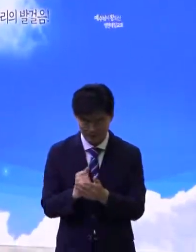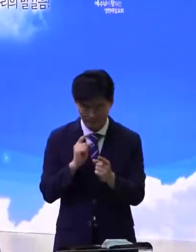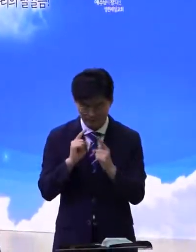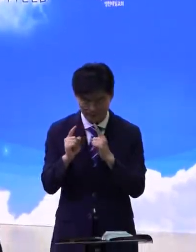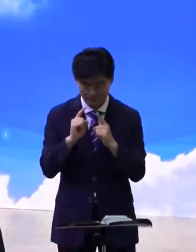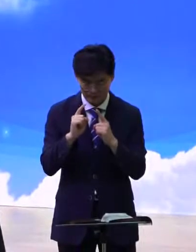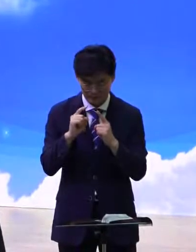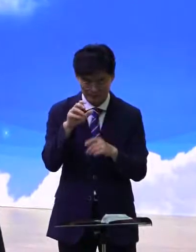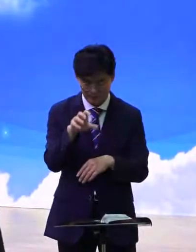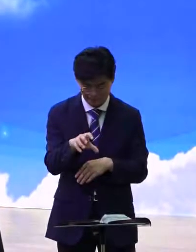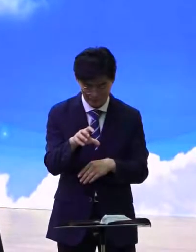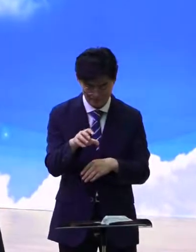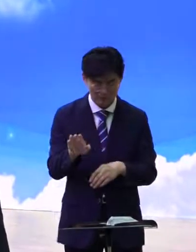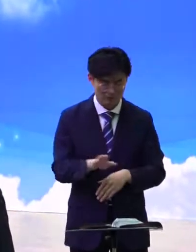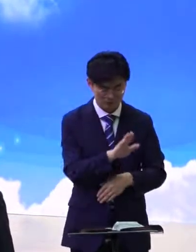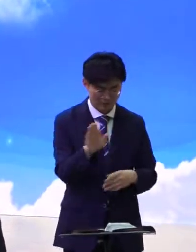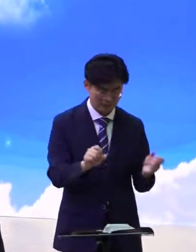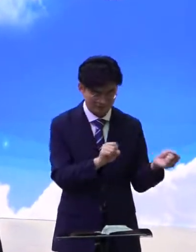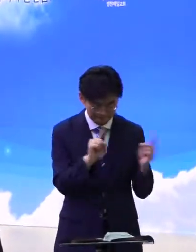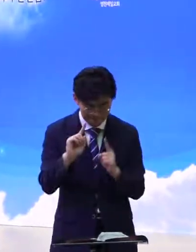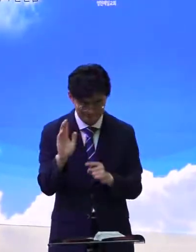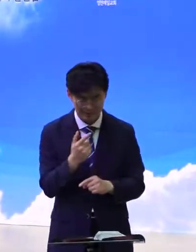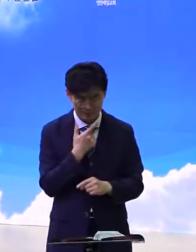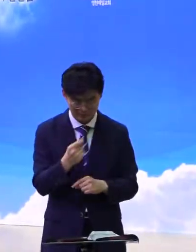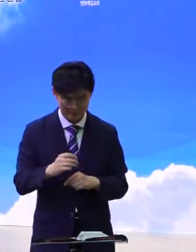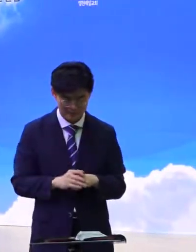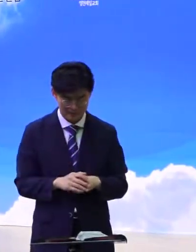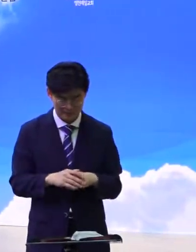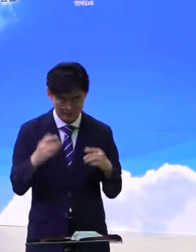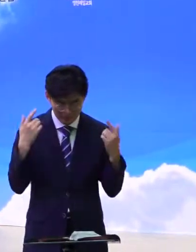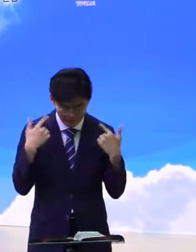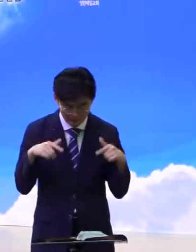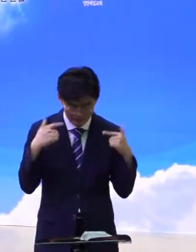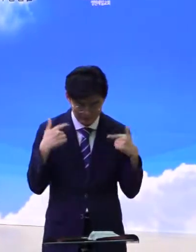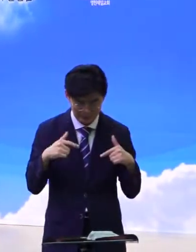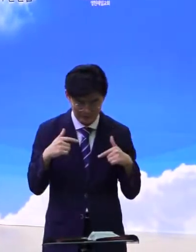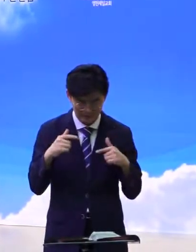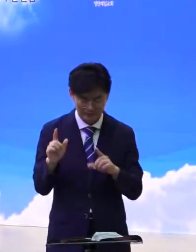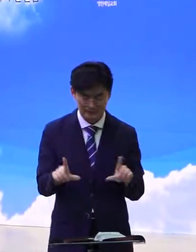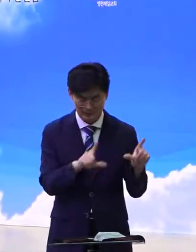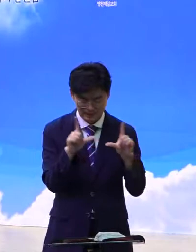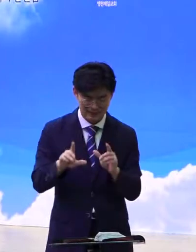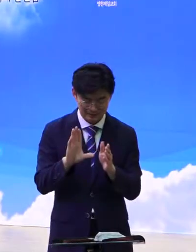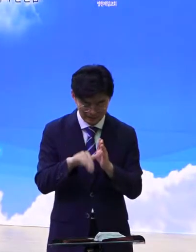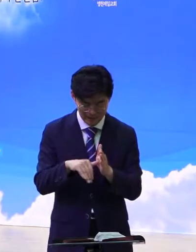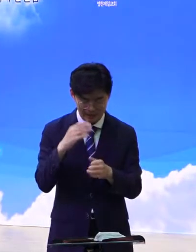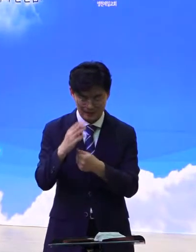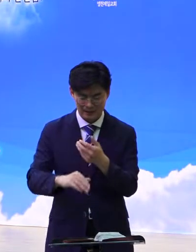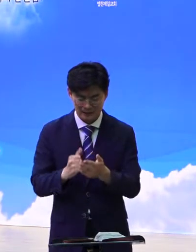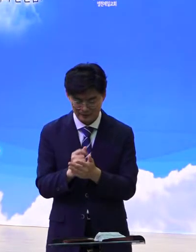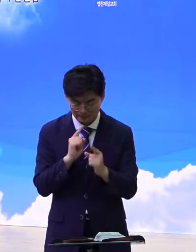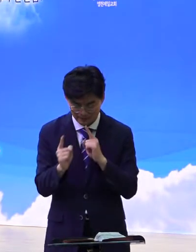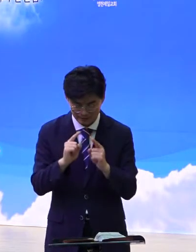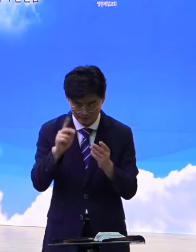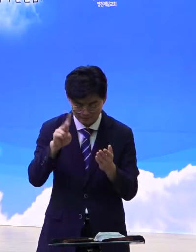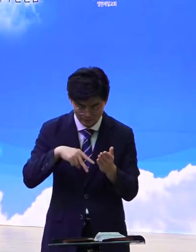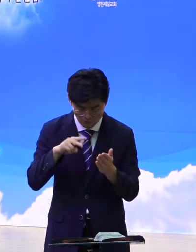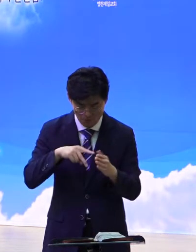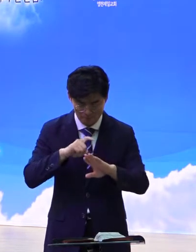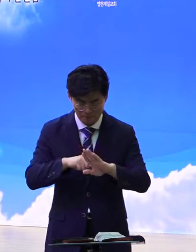우리가 회복되기를 소망합니다. 날마다 그래서 삶 속에서 예배하게 하시고 날마다 하나님의 말씀을 읽고